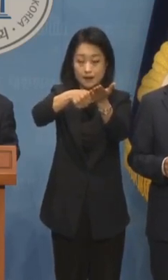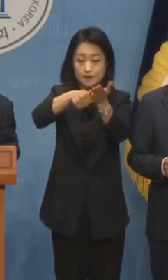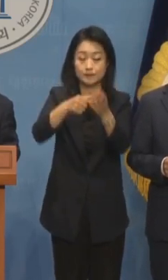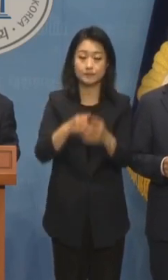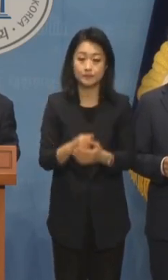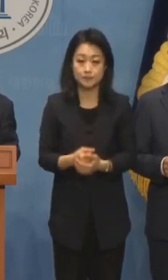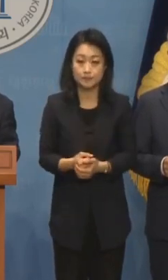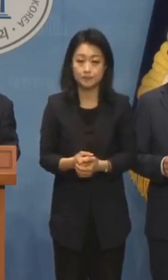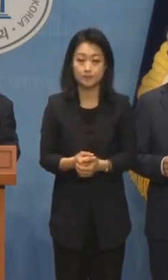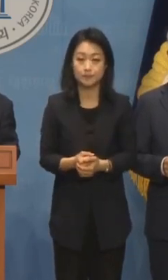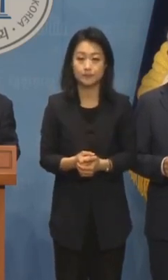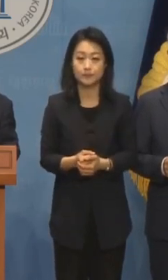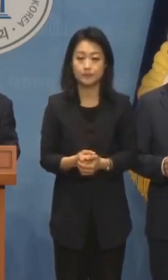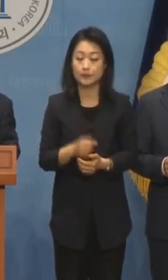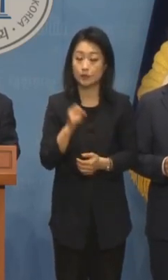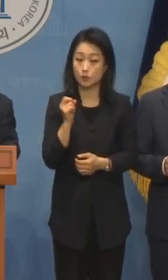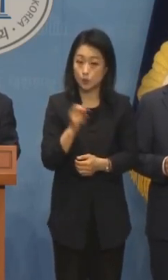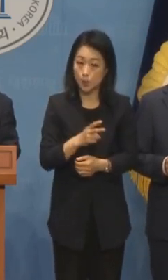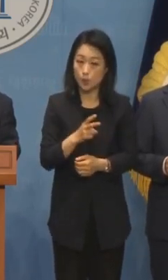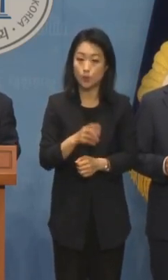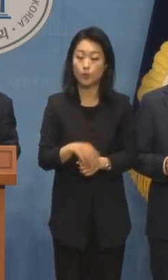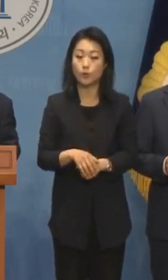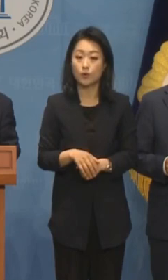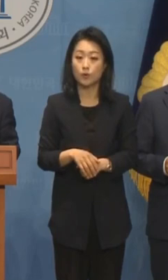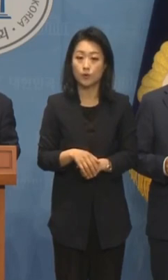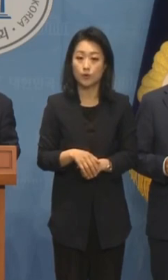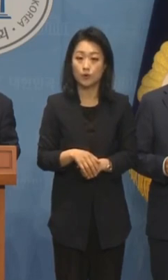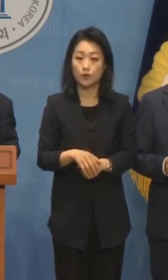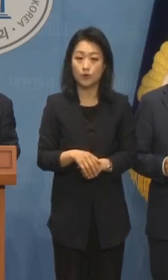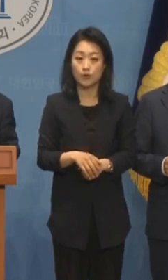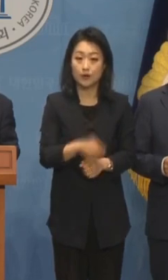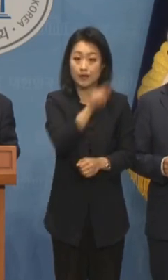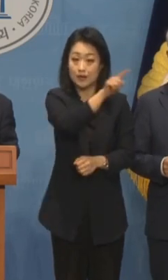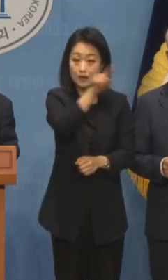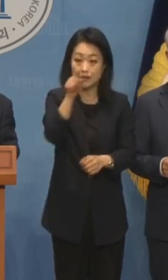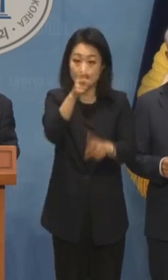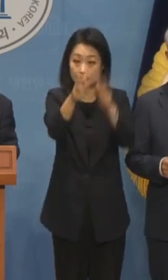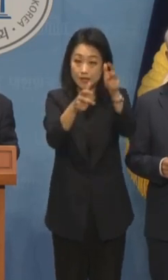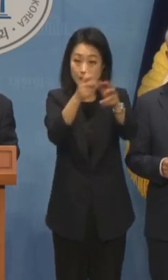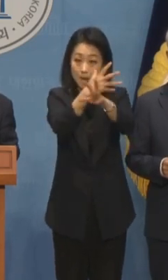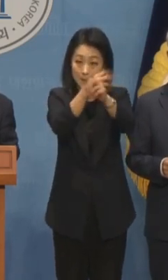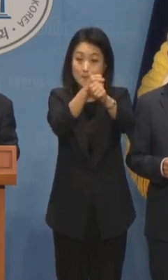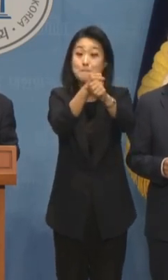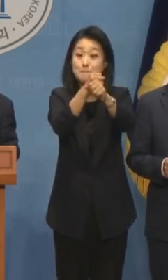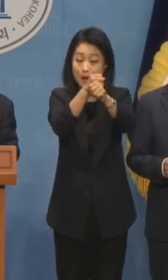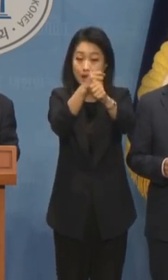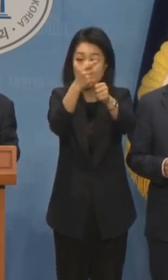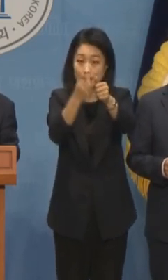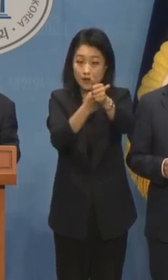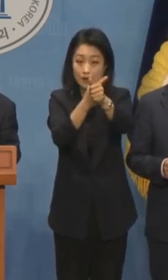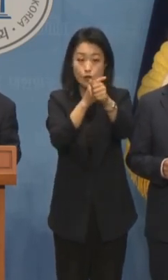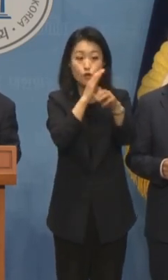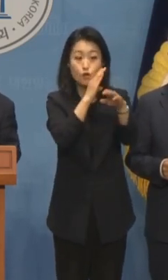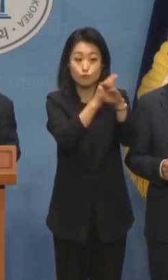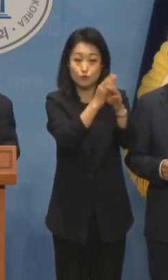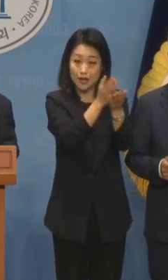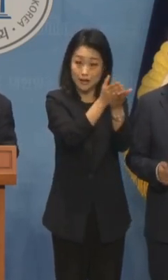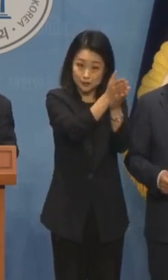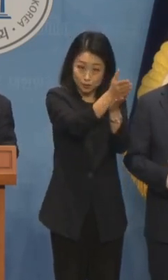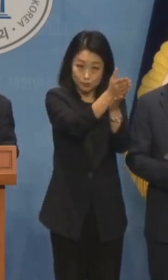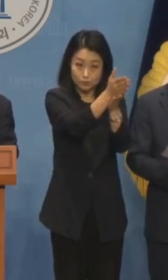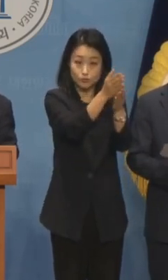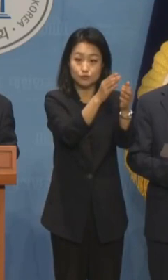됩니다. 또한 이 국면 진입에 관해서 당시 북한의 정찰총국 소속